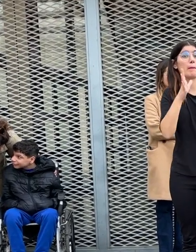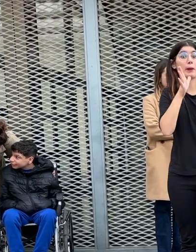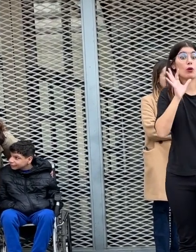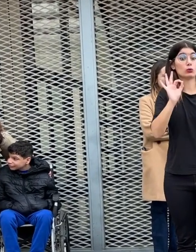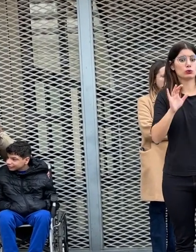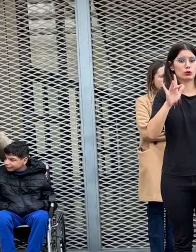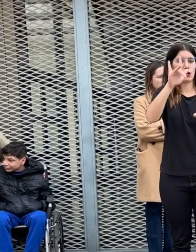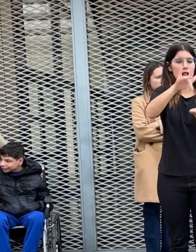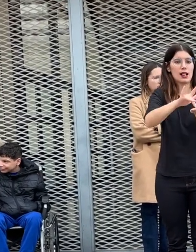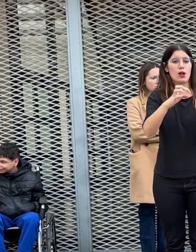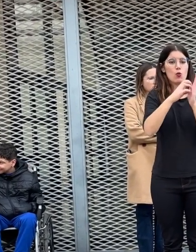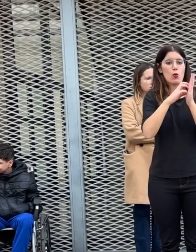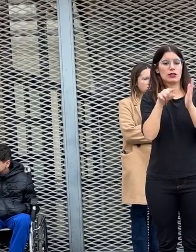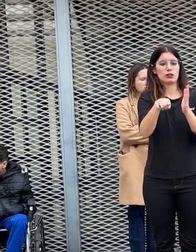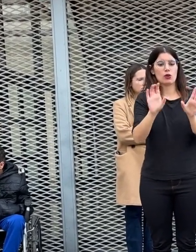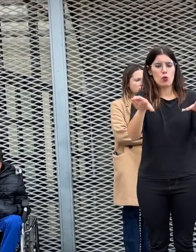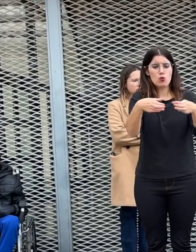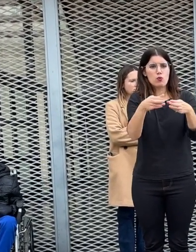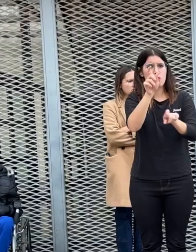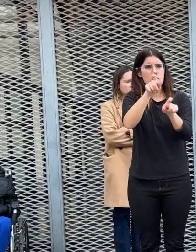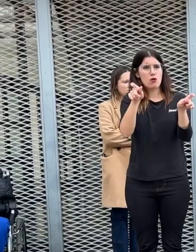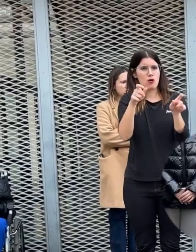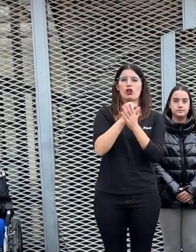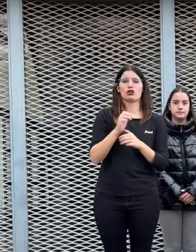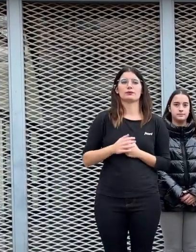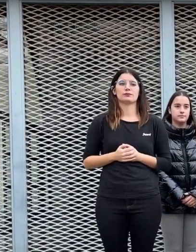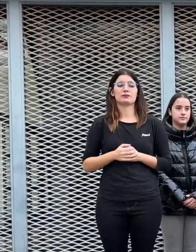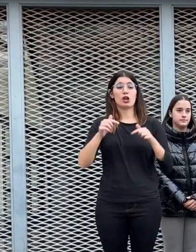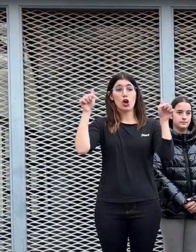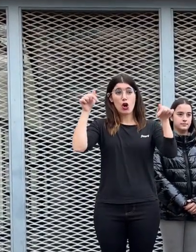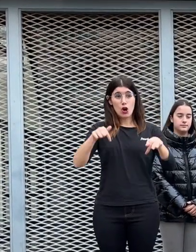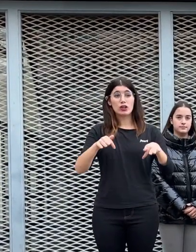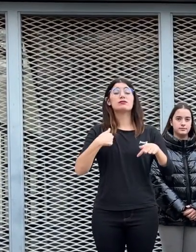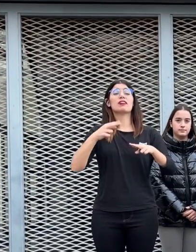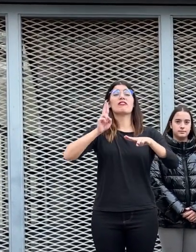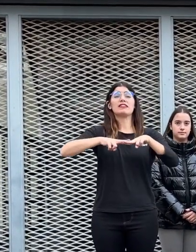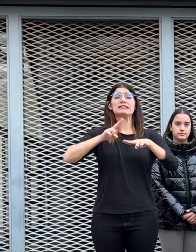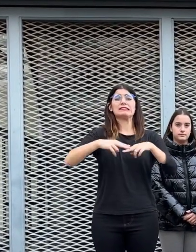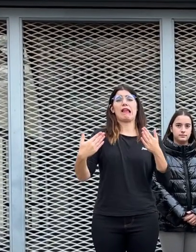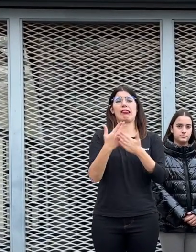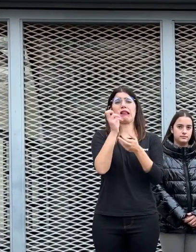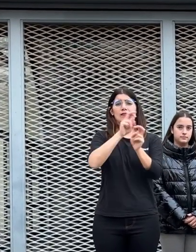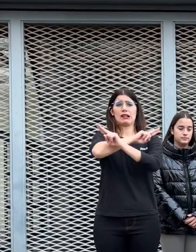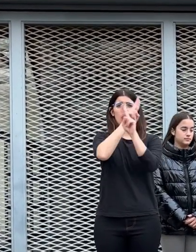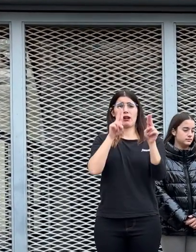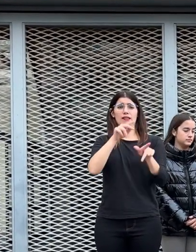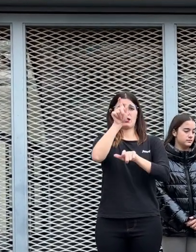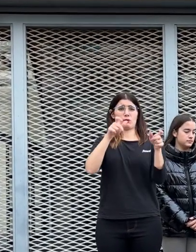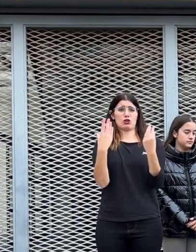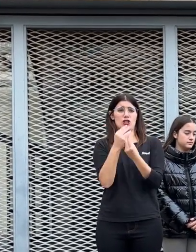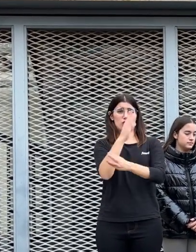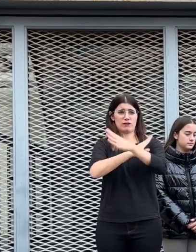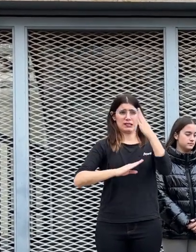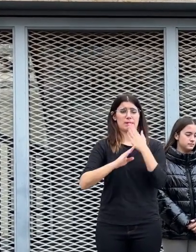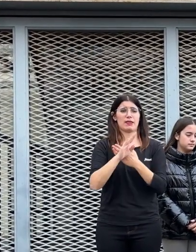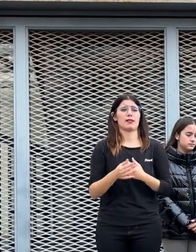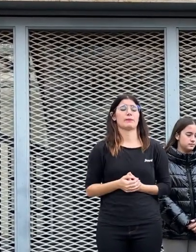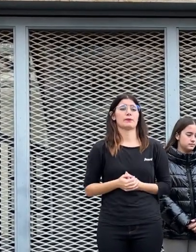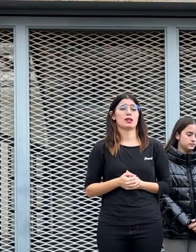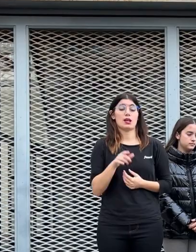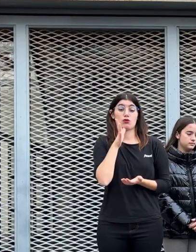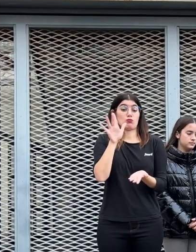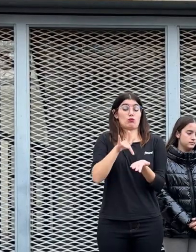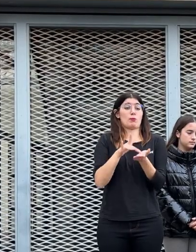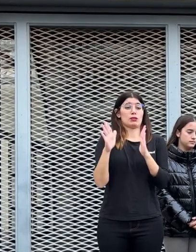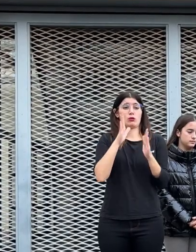moment on este grup em perde en el bosc. Avui celebrem el Dia Internacional de les Persones amb Discapacitat, un moment